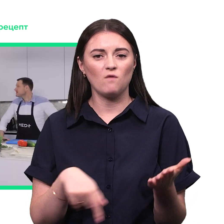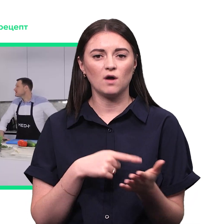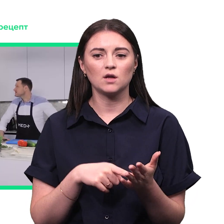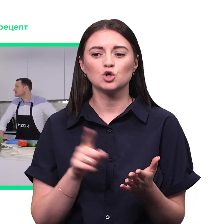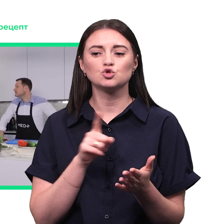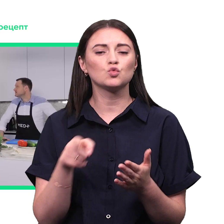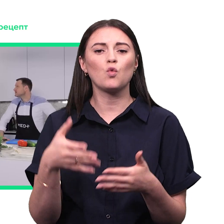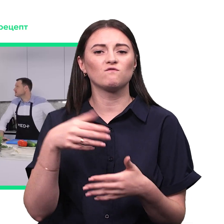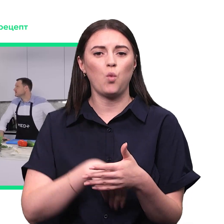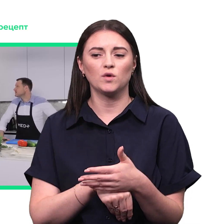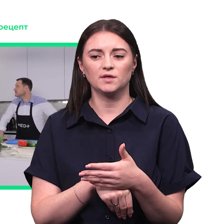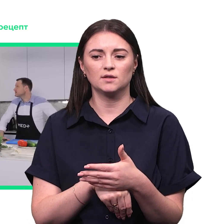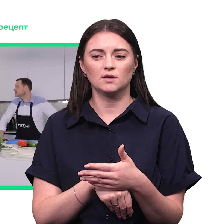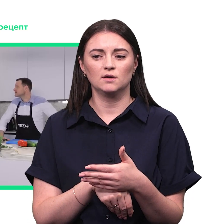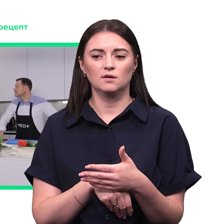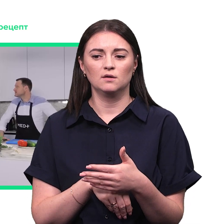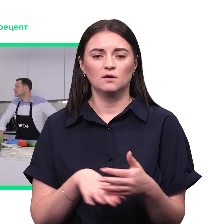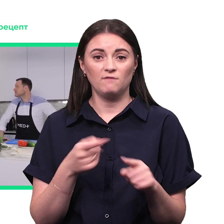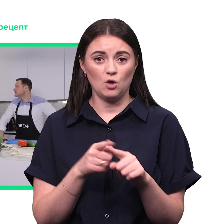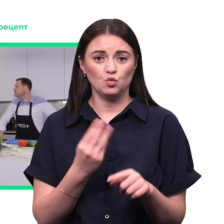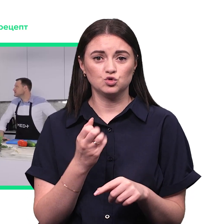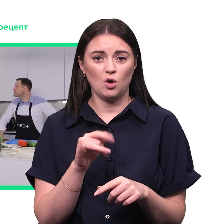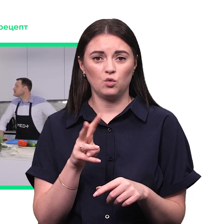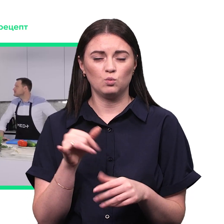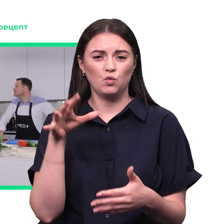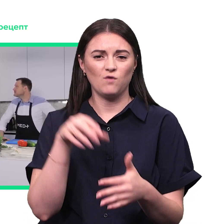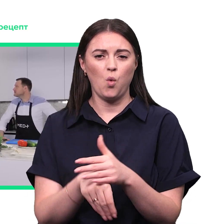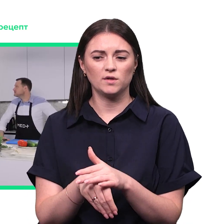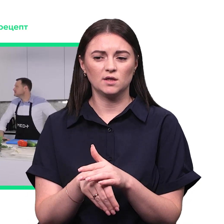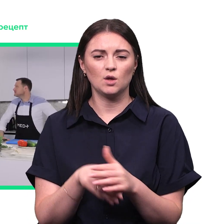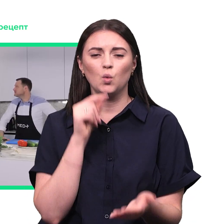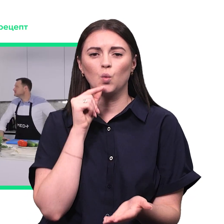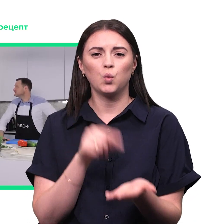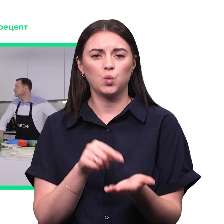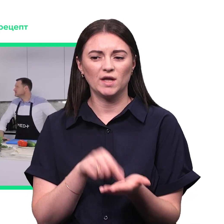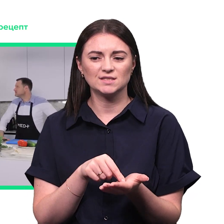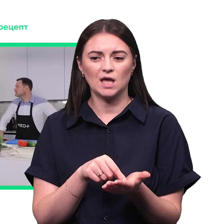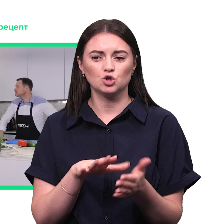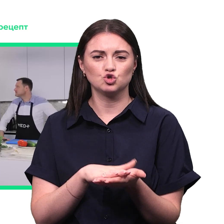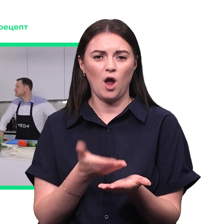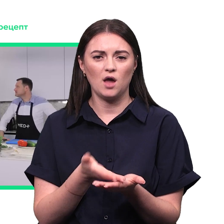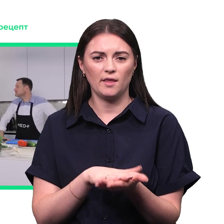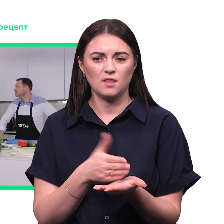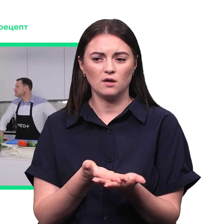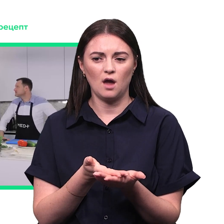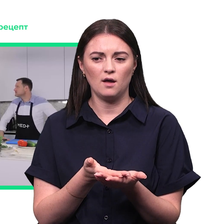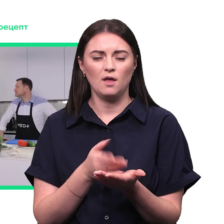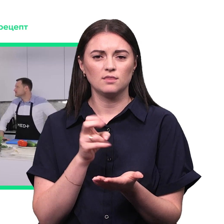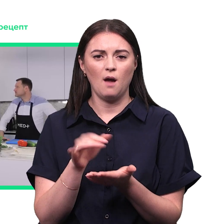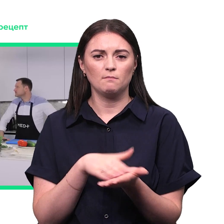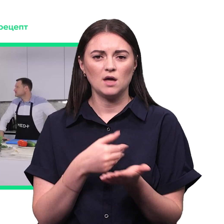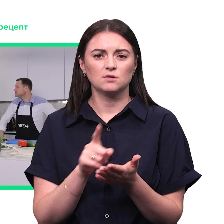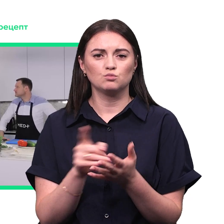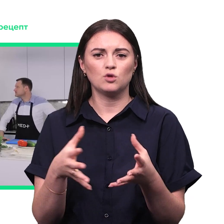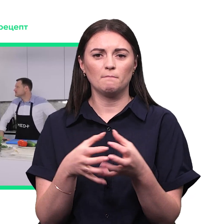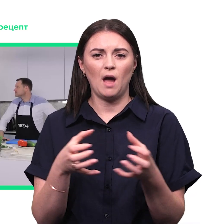в нее входит? Да. В эту шаурму? Да. Входит курица, ну она жареная на масле, потому что она